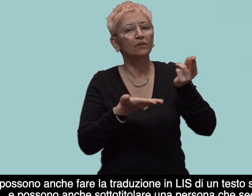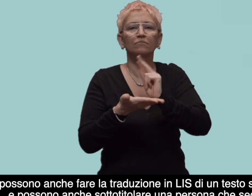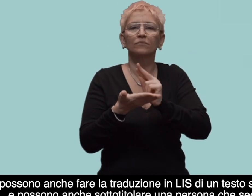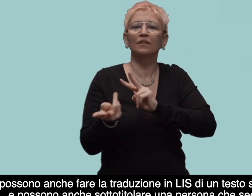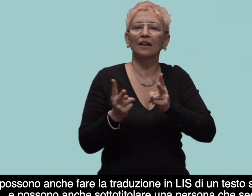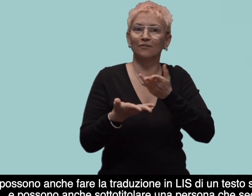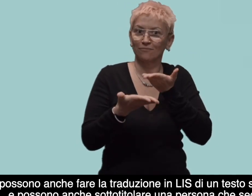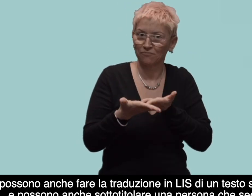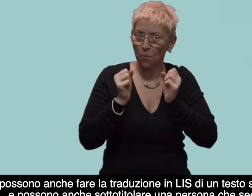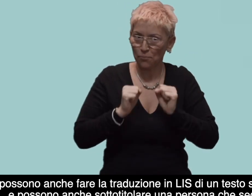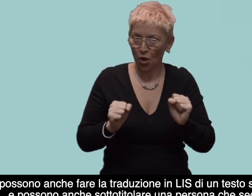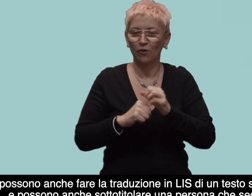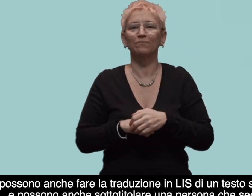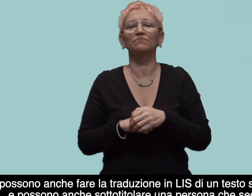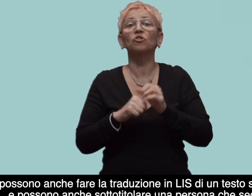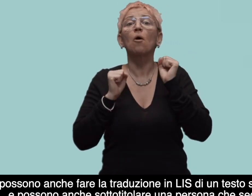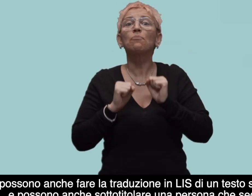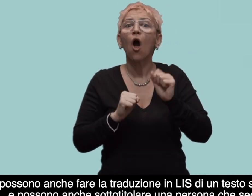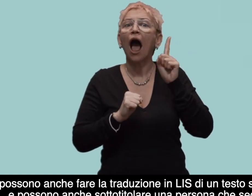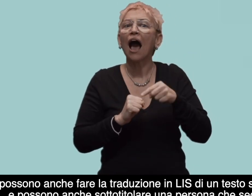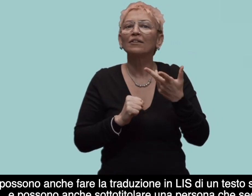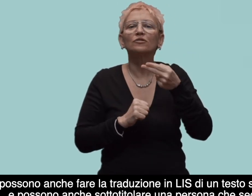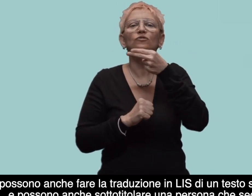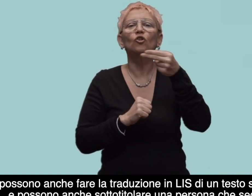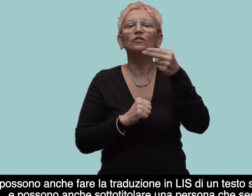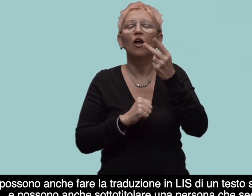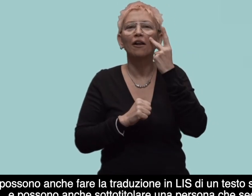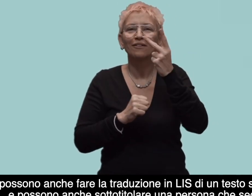scritto e possono anche sottotitolare una persona che segna